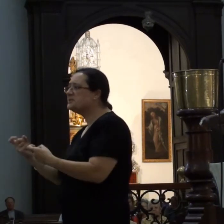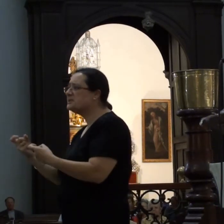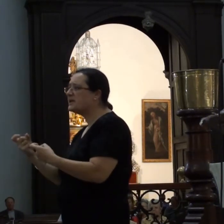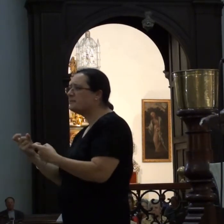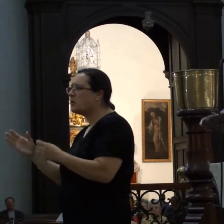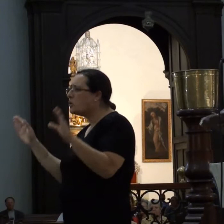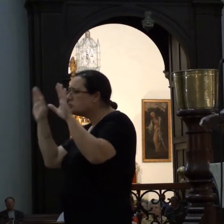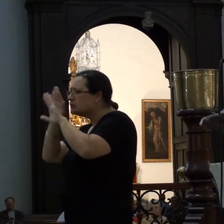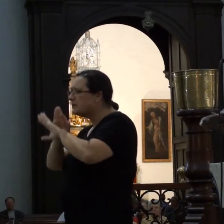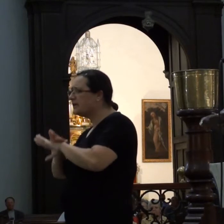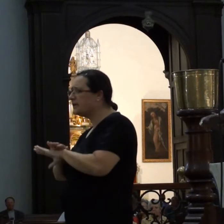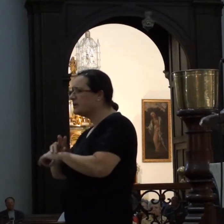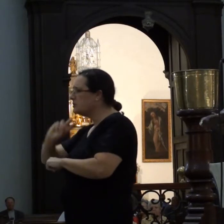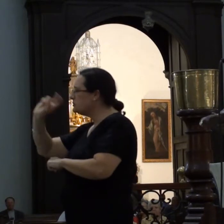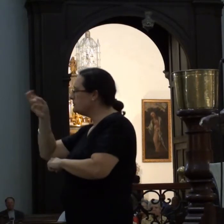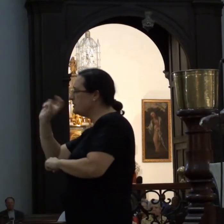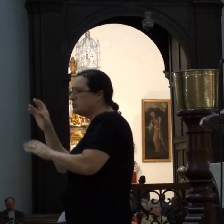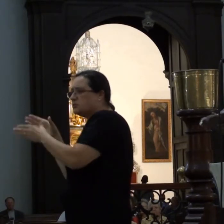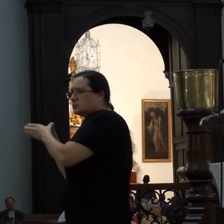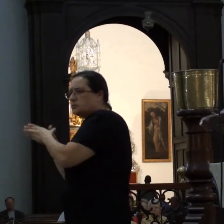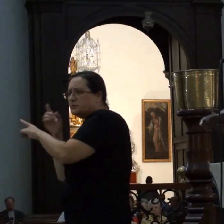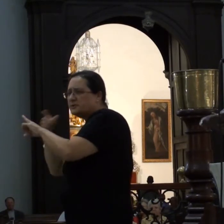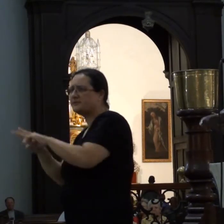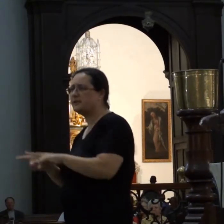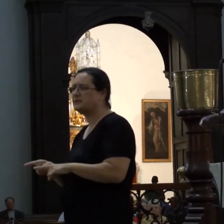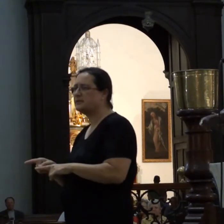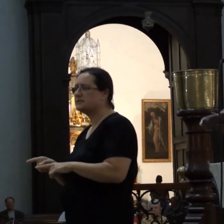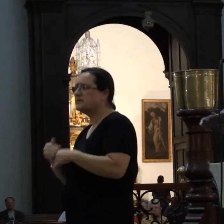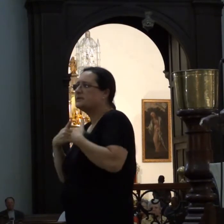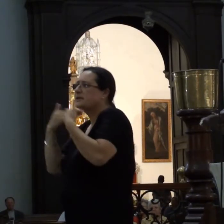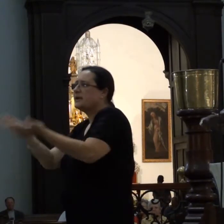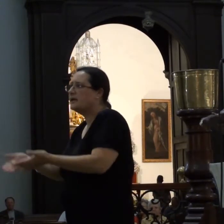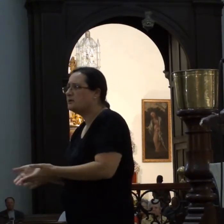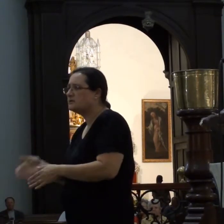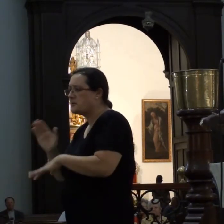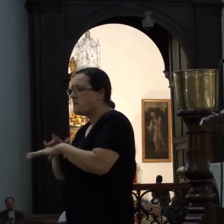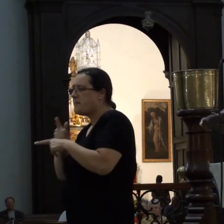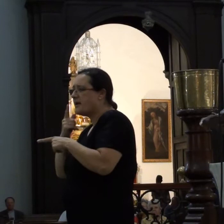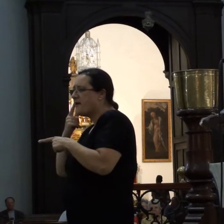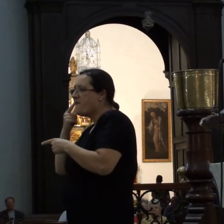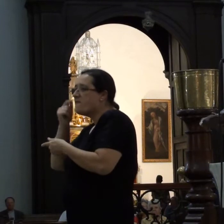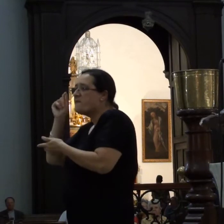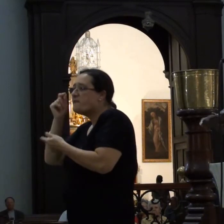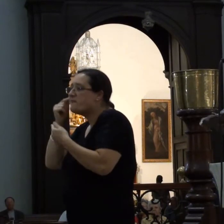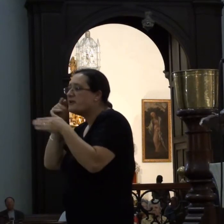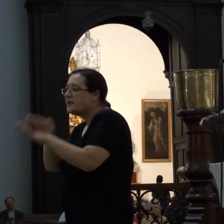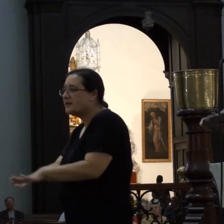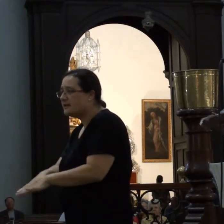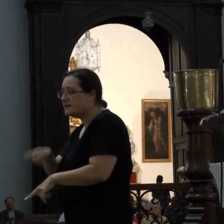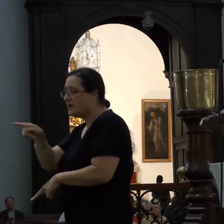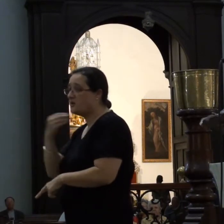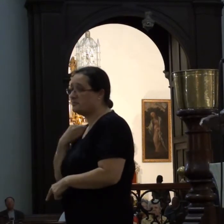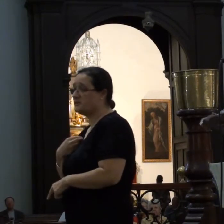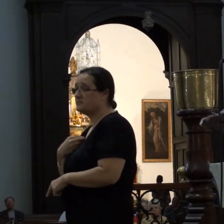sombras sobre otra espiritualidad y dones para afirmarse a sí mismo